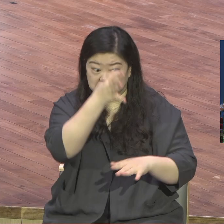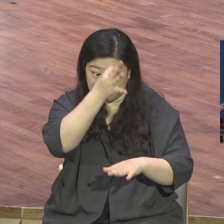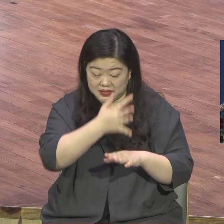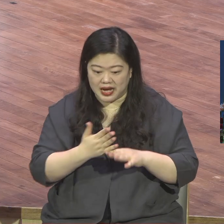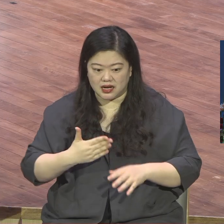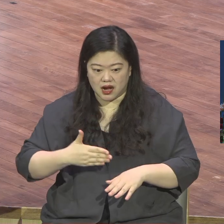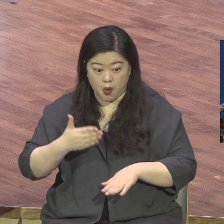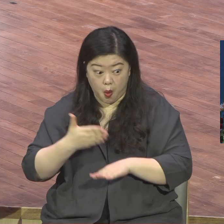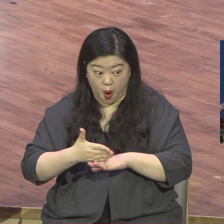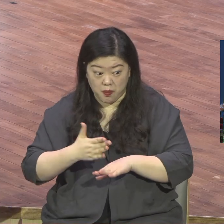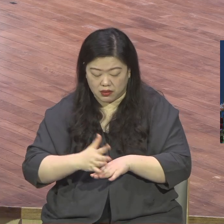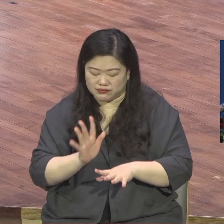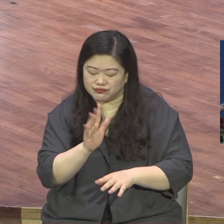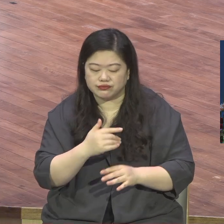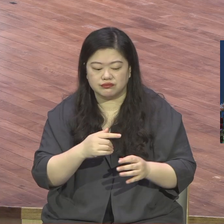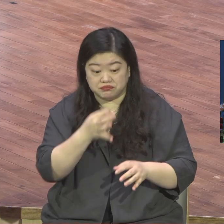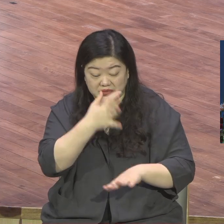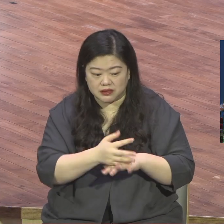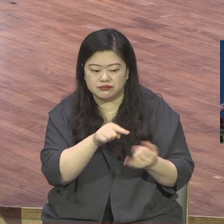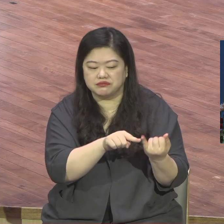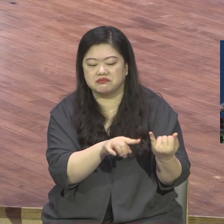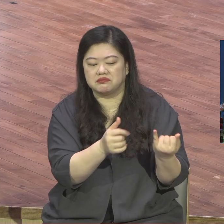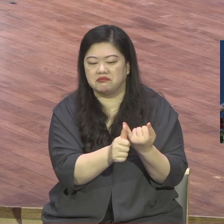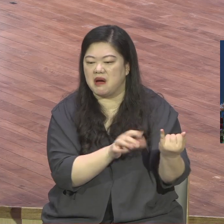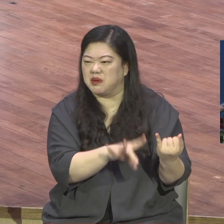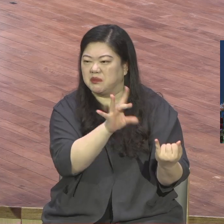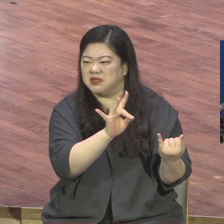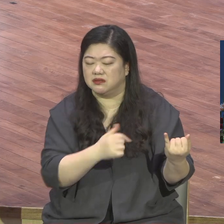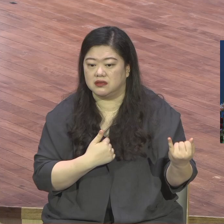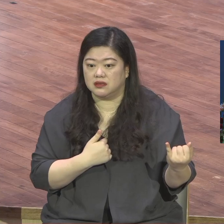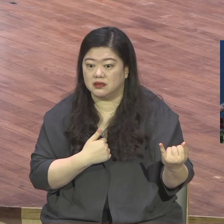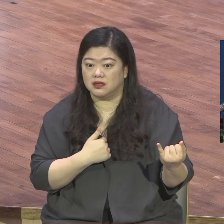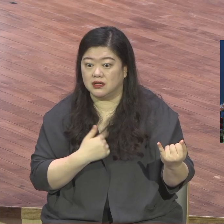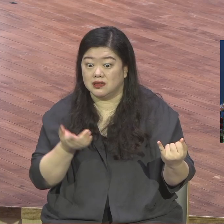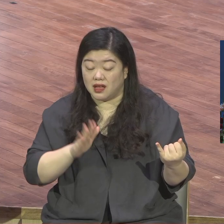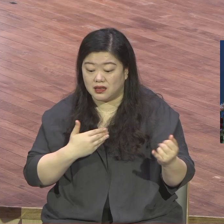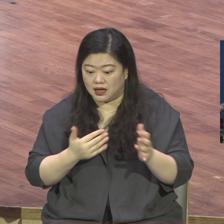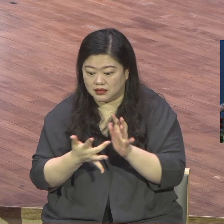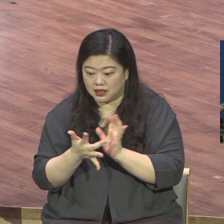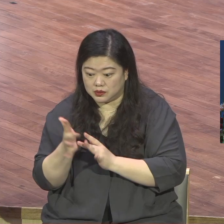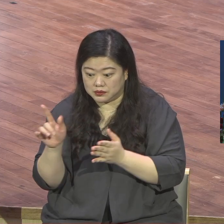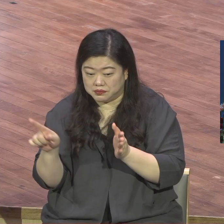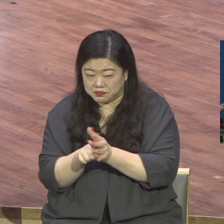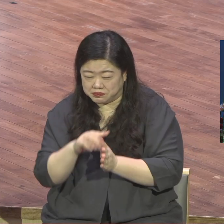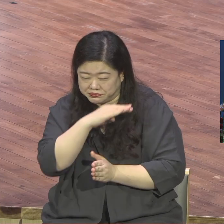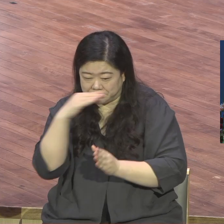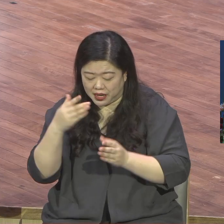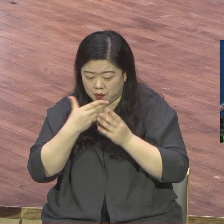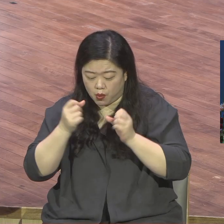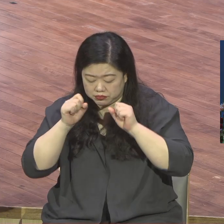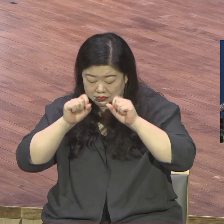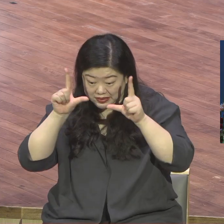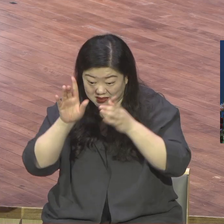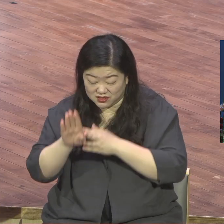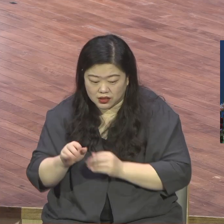먼저 원리스를. 마태복음 5장 23절 24절에 보면 예수님도 먼저 체질을